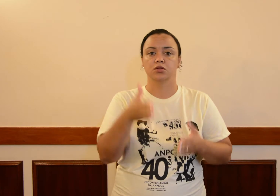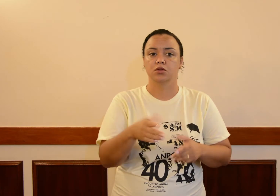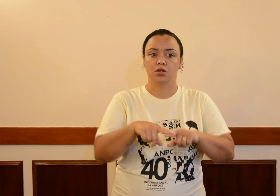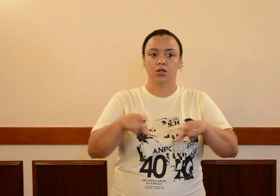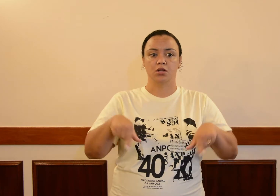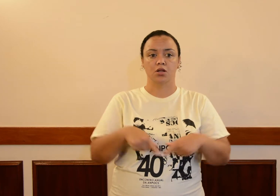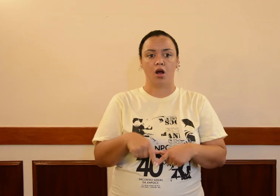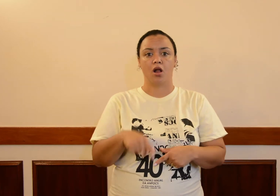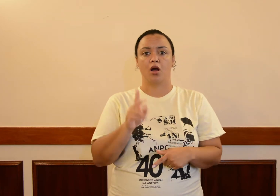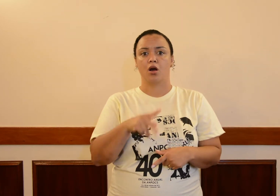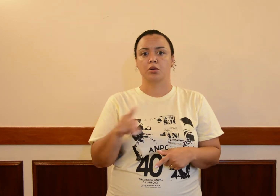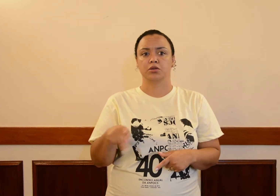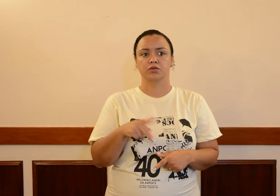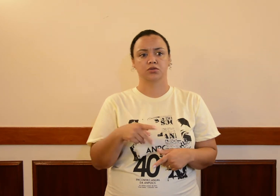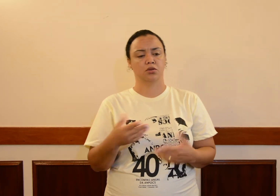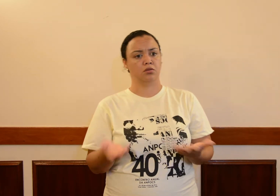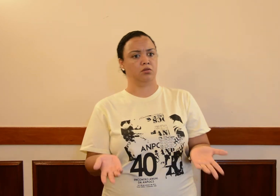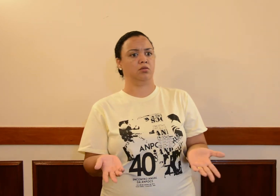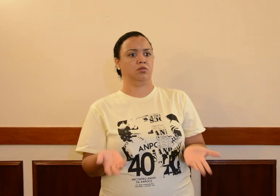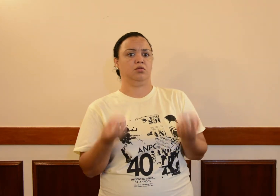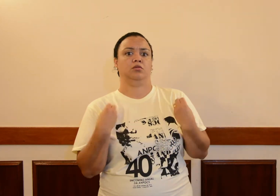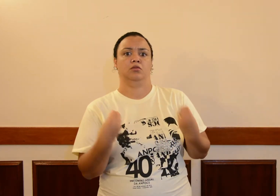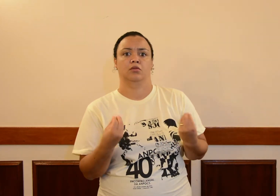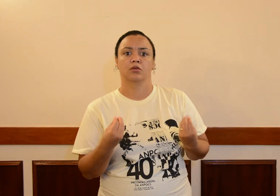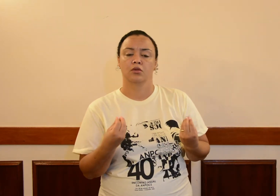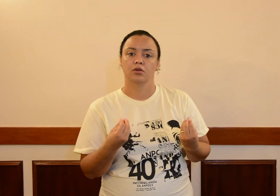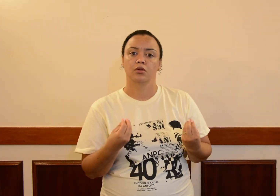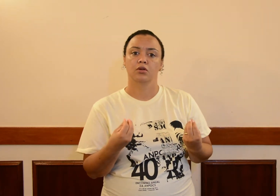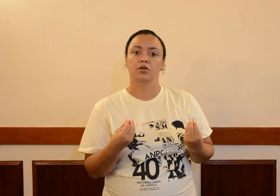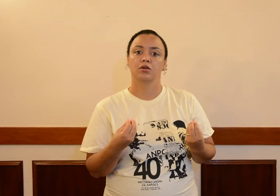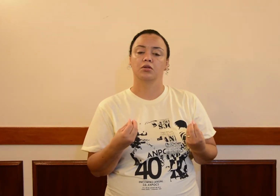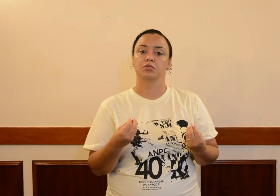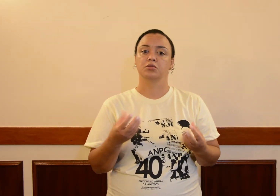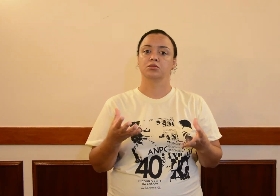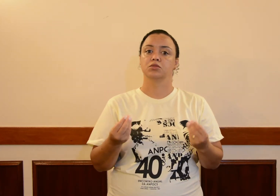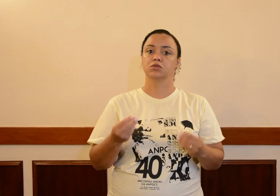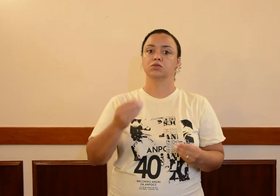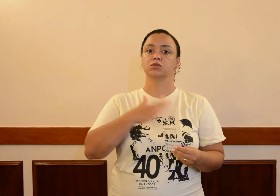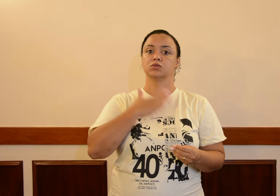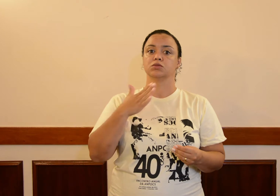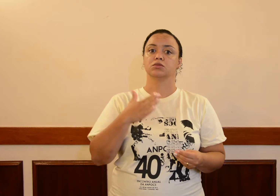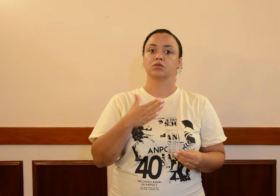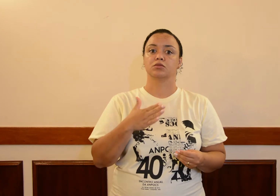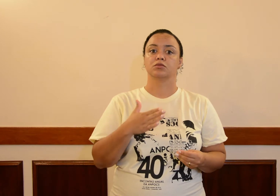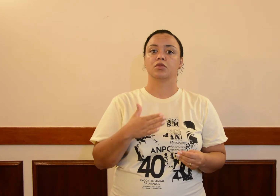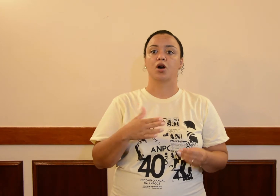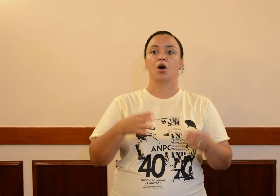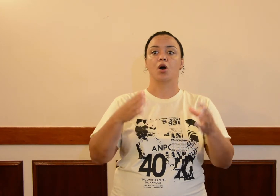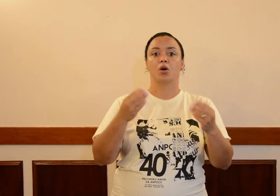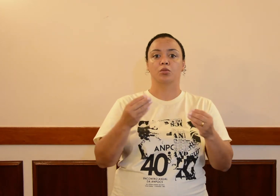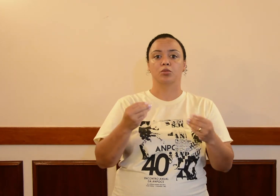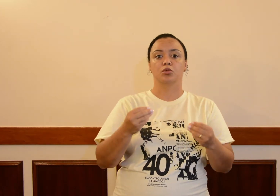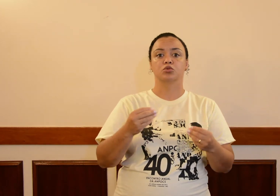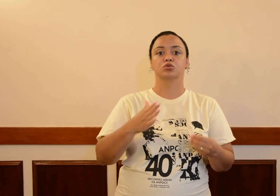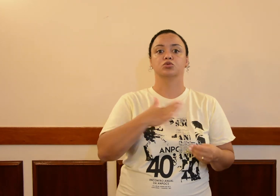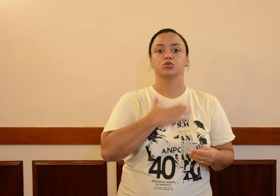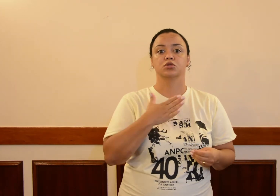fascinado com o que considerei na época, ainda sou, na verdade, como leiga em teorias do aprendizado e desenvolvimento, uma